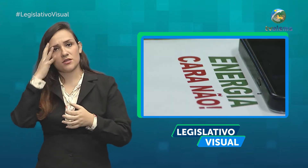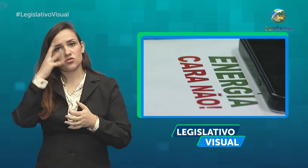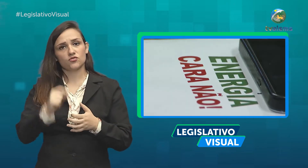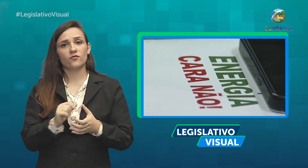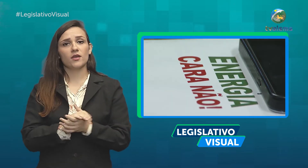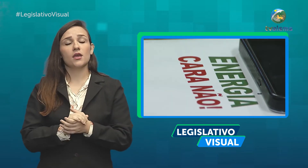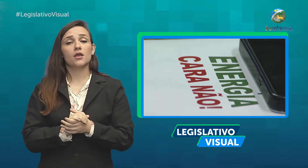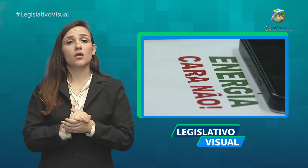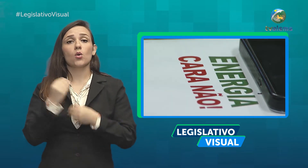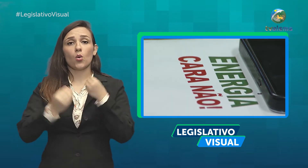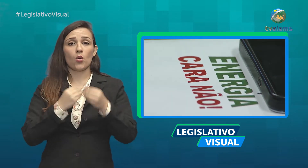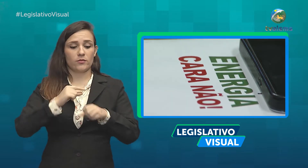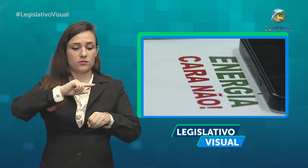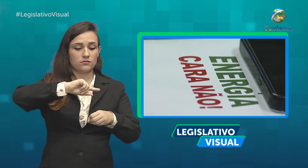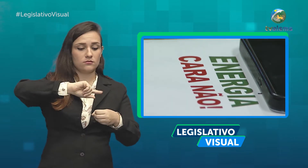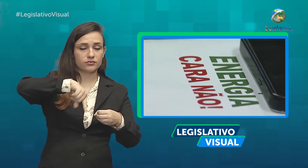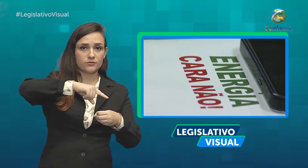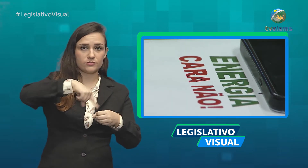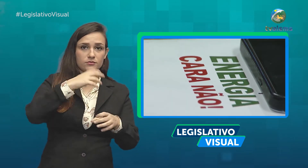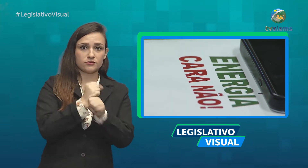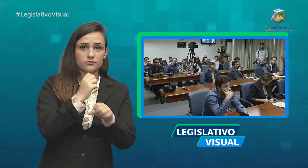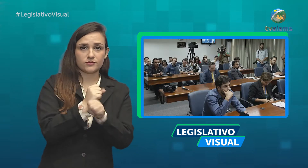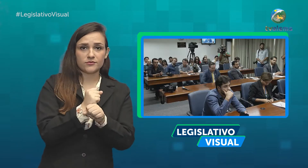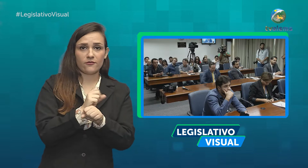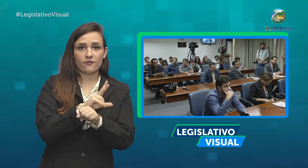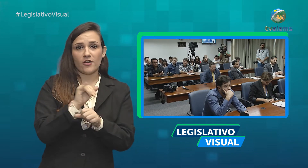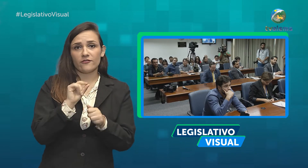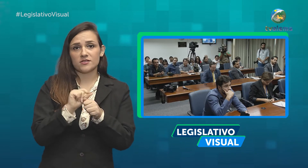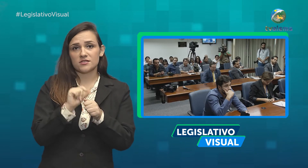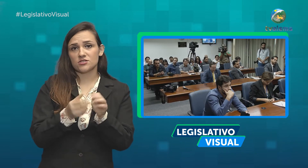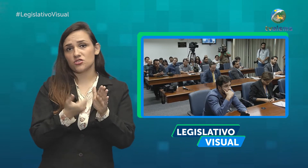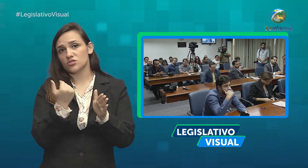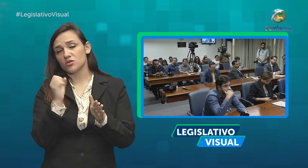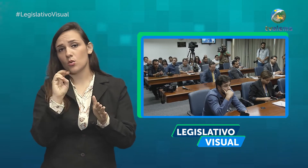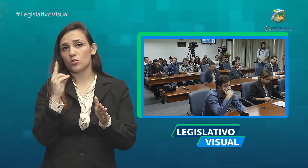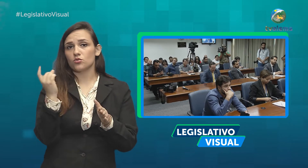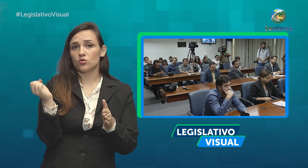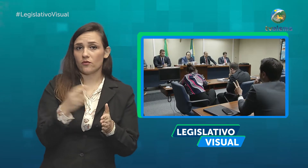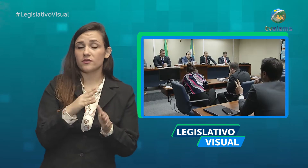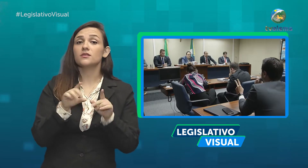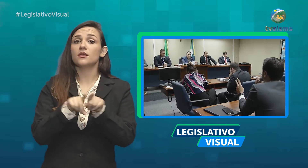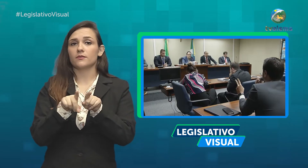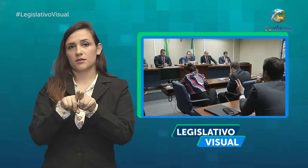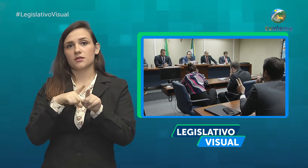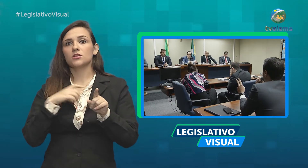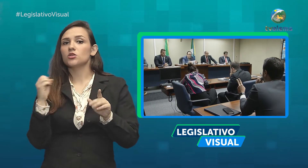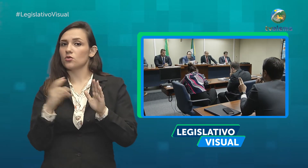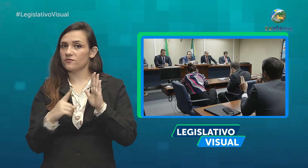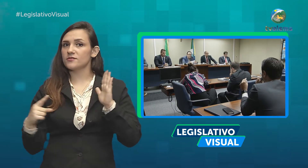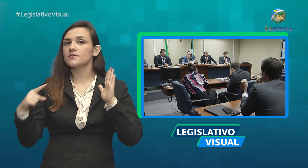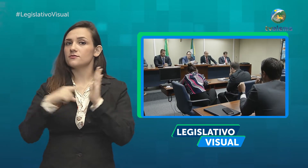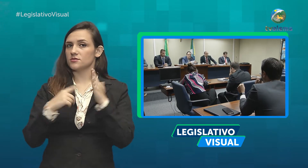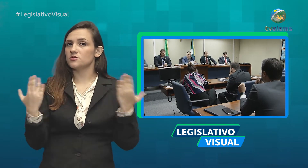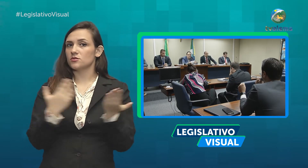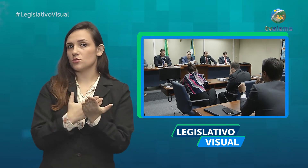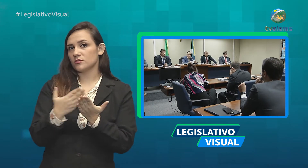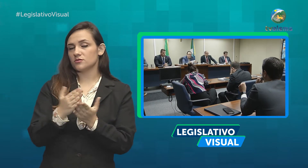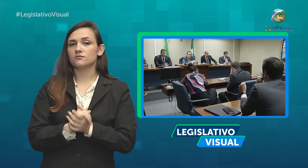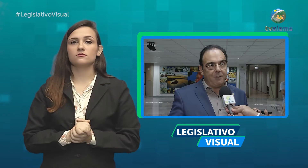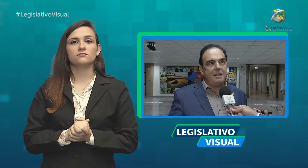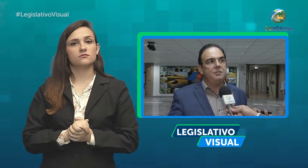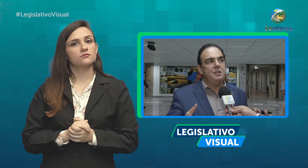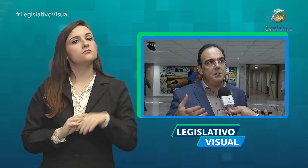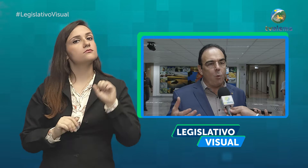como a retirada dos relógios e o seu transporte deve ser feita. Além disso, uma nova denúncia deve ser anexada às